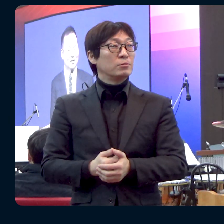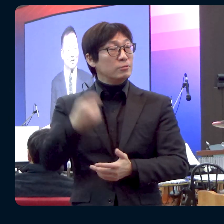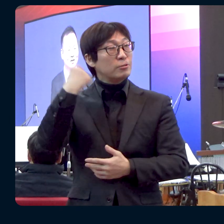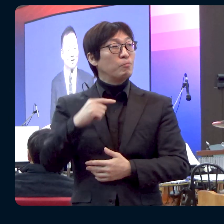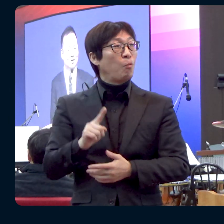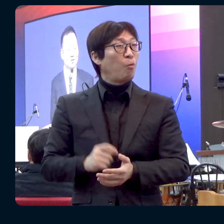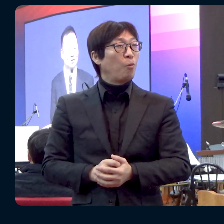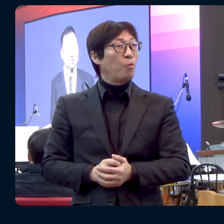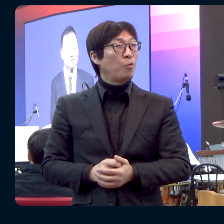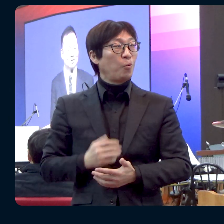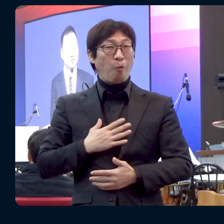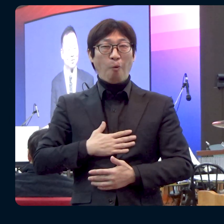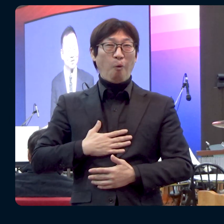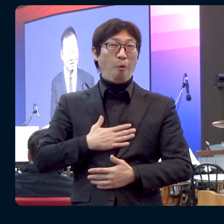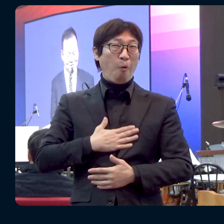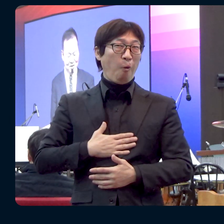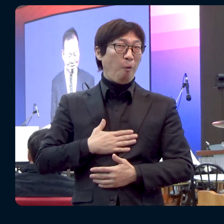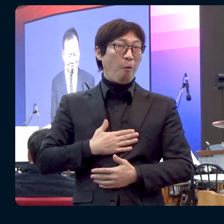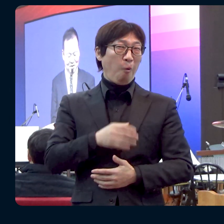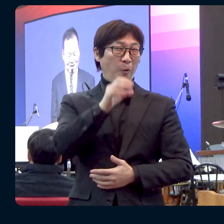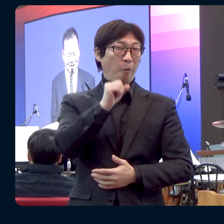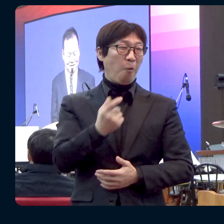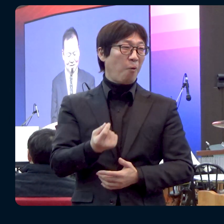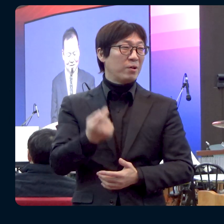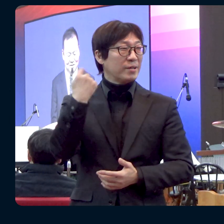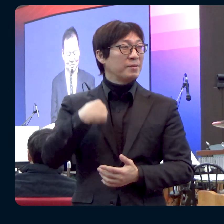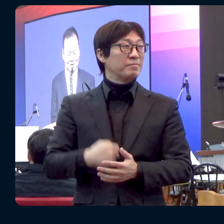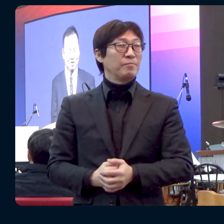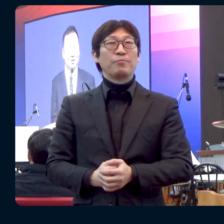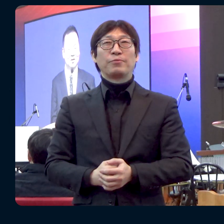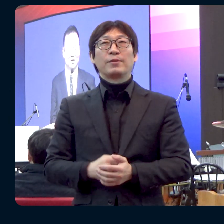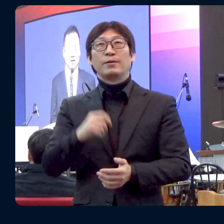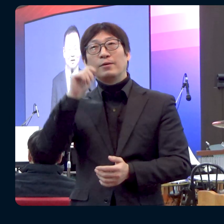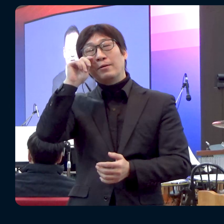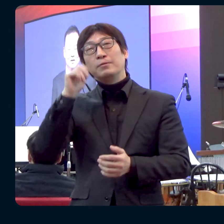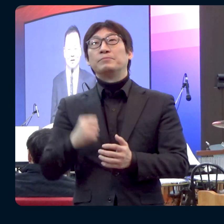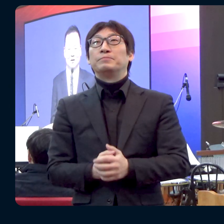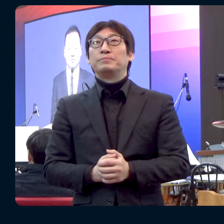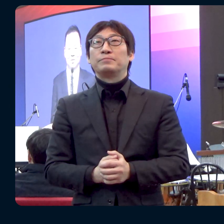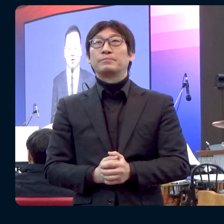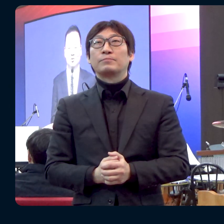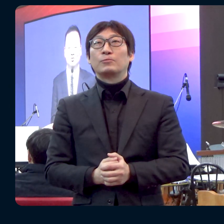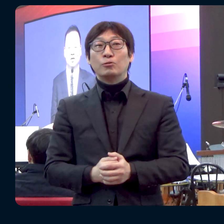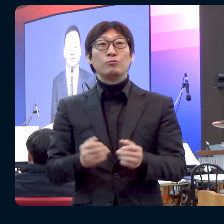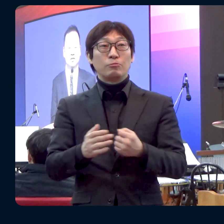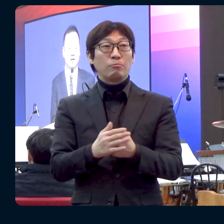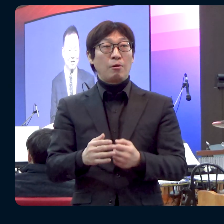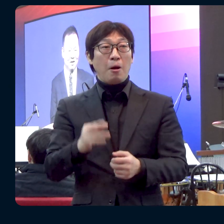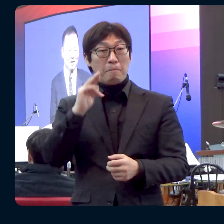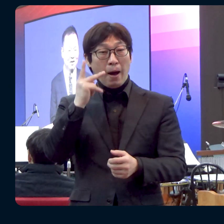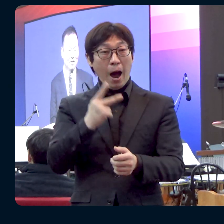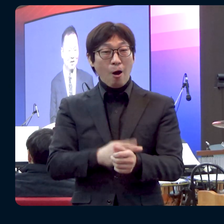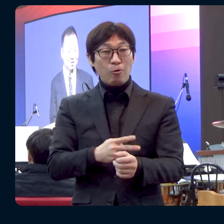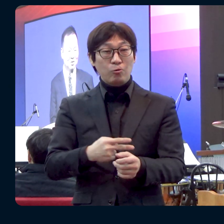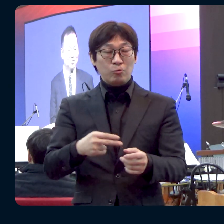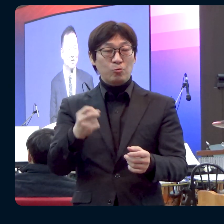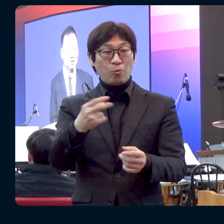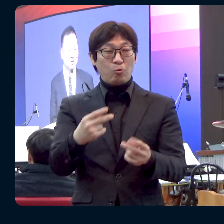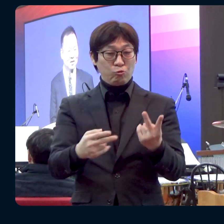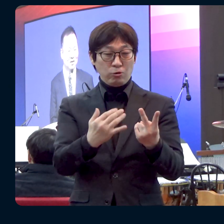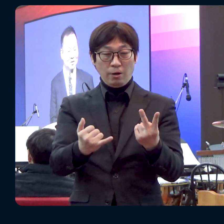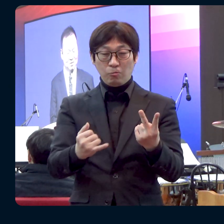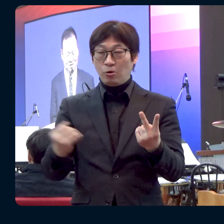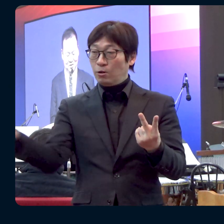기분이 썩 괜찮을 것 같습니다. 바로 이런 일이 바울과 실라에게